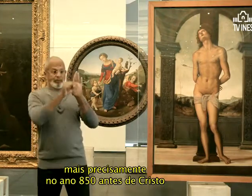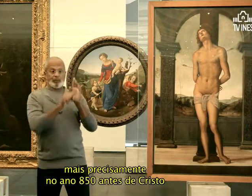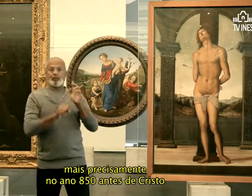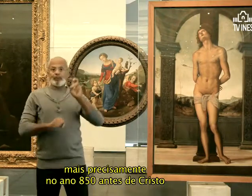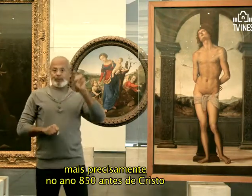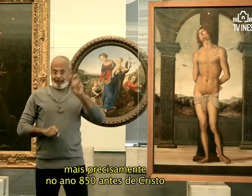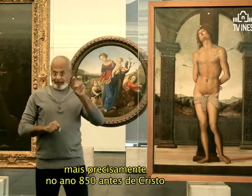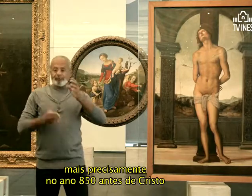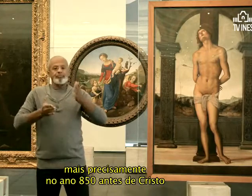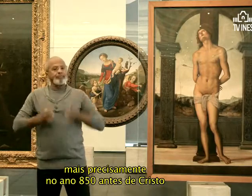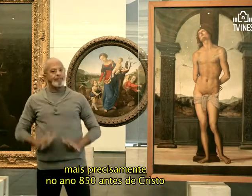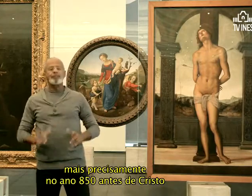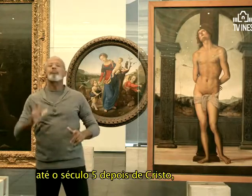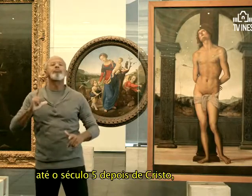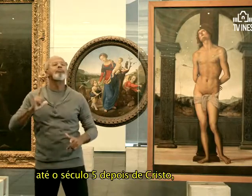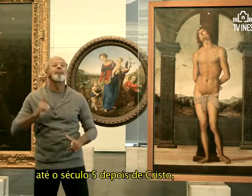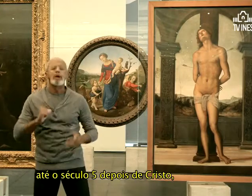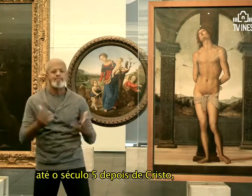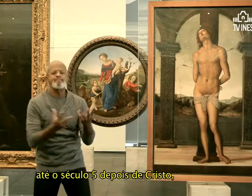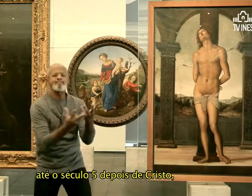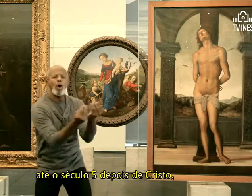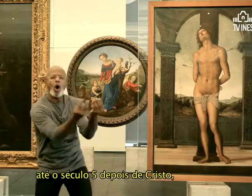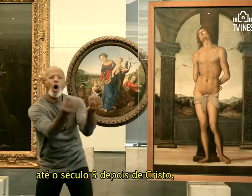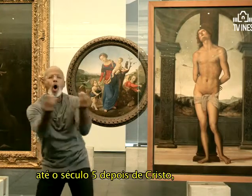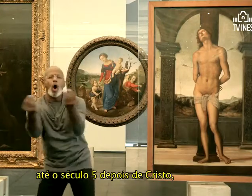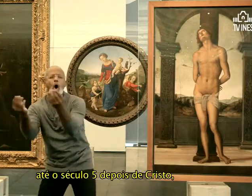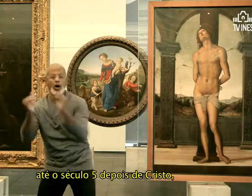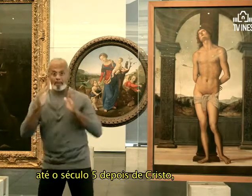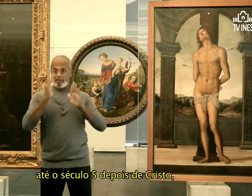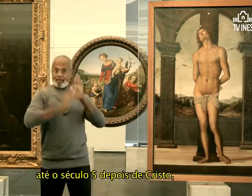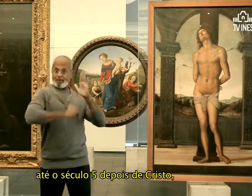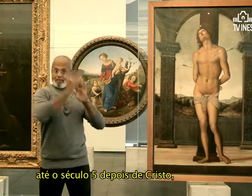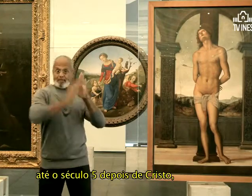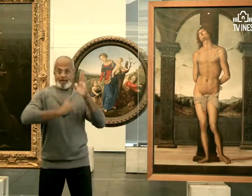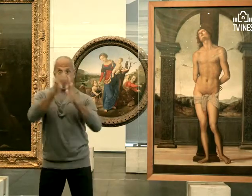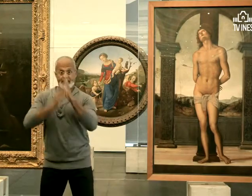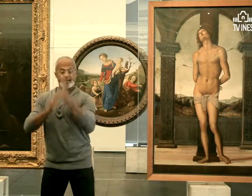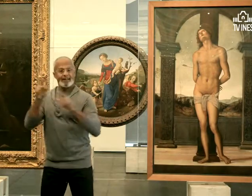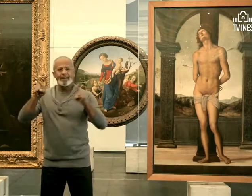a.C. até o século V d.C.,